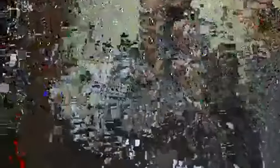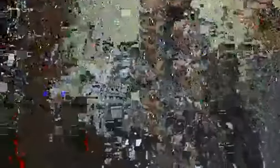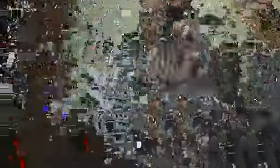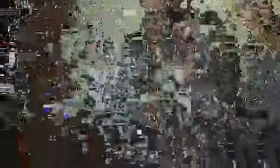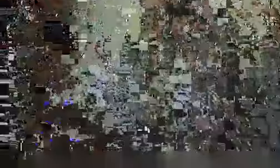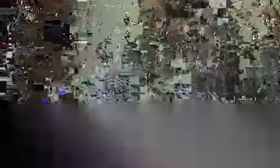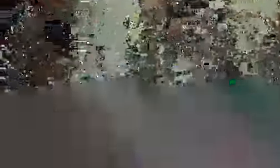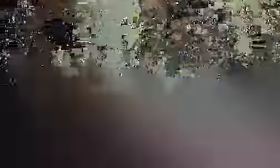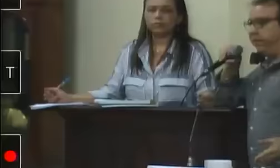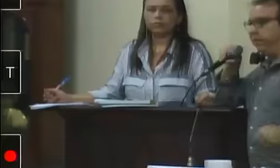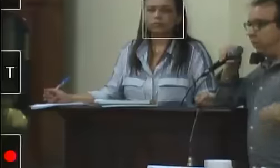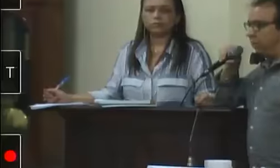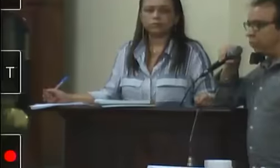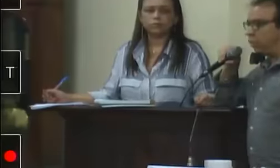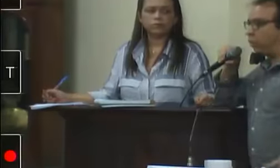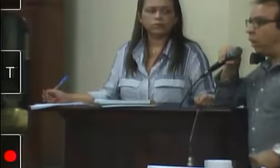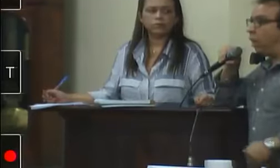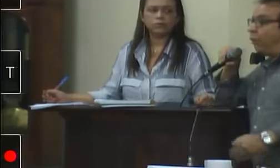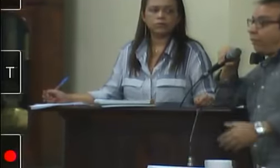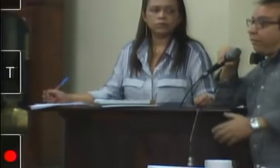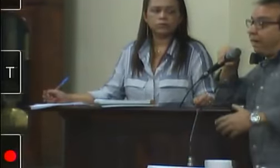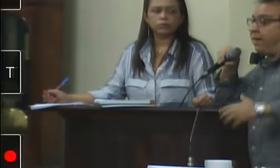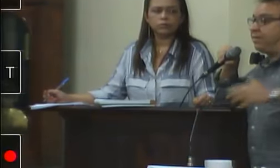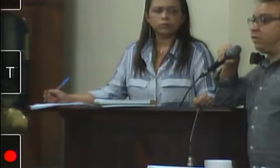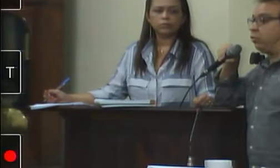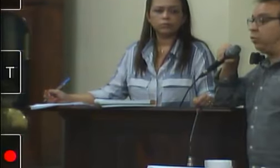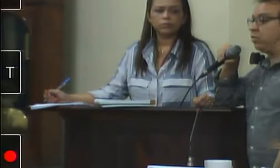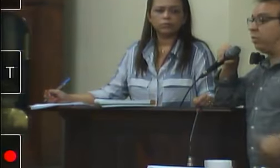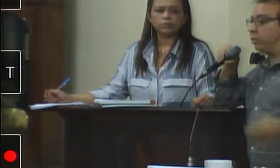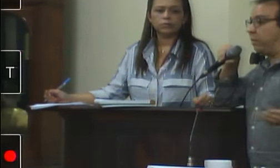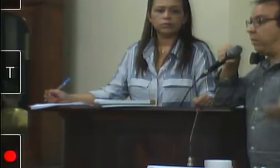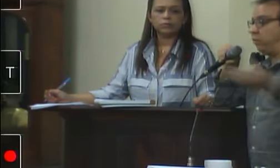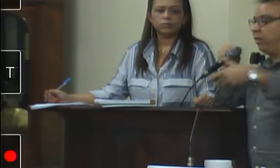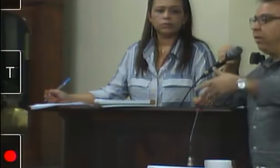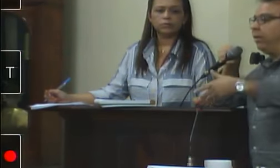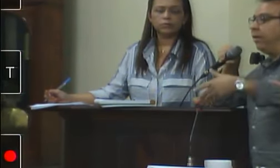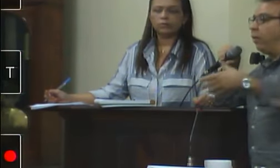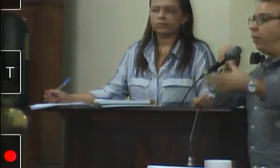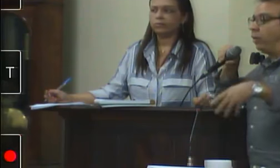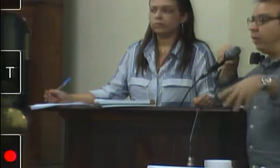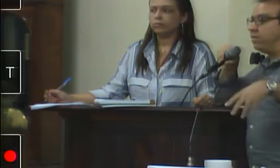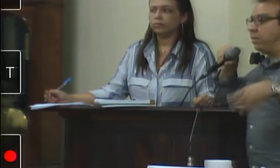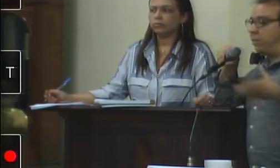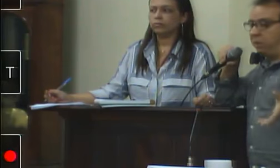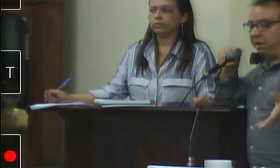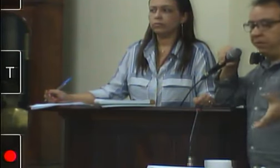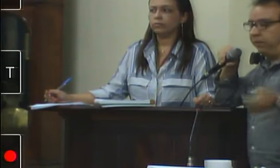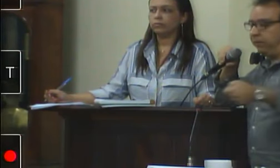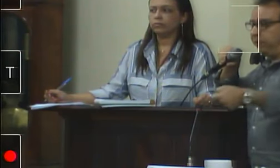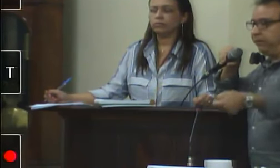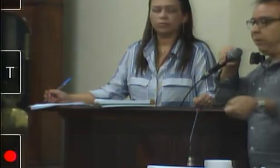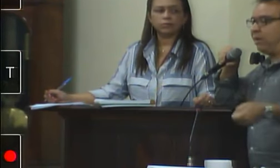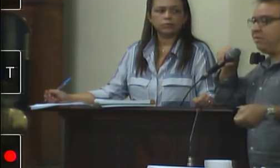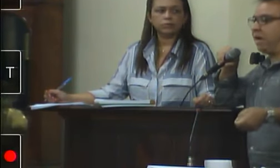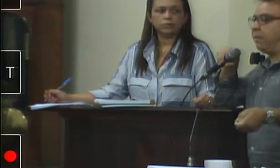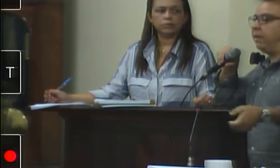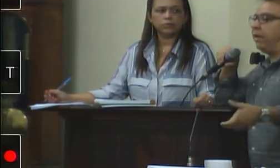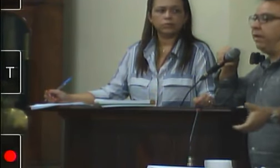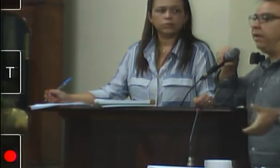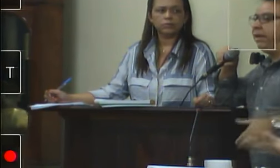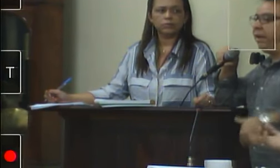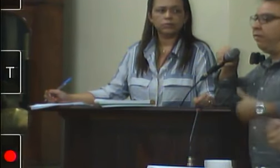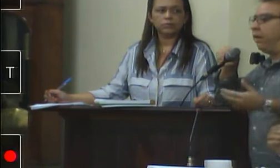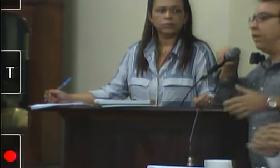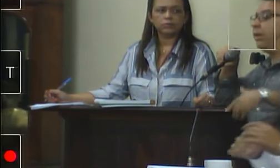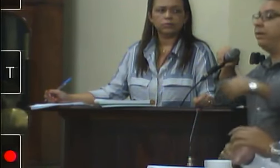né? Esse ministro atual tem várias atitudes que são muito temerosas. Engenheiro, né, ele, né? Hoje eu recebi uma... WhatsApp, que